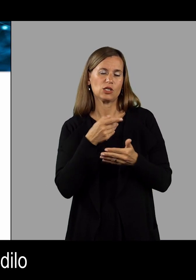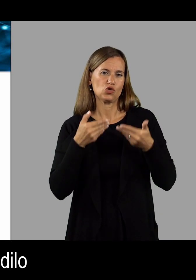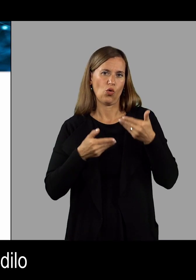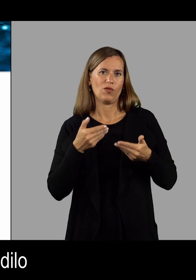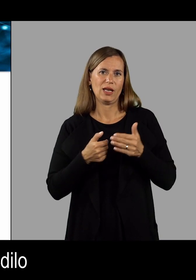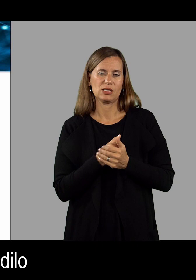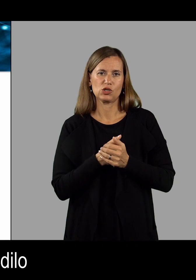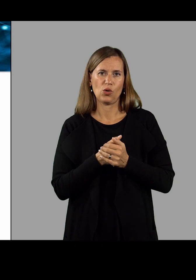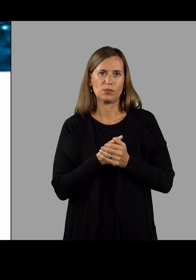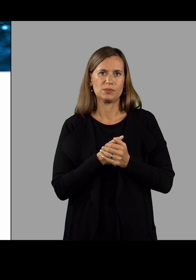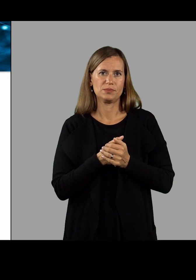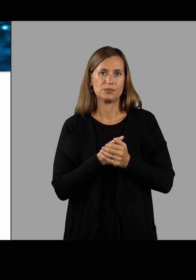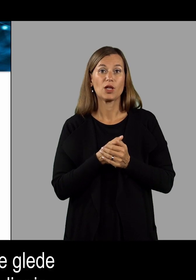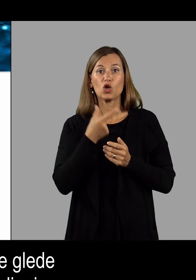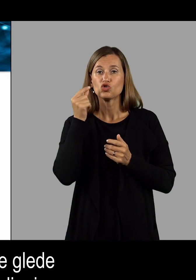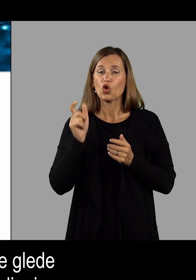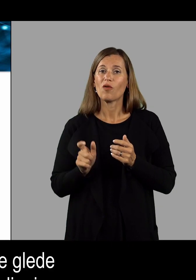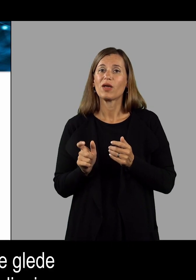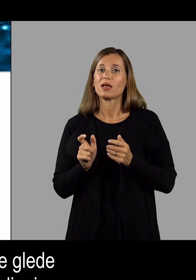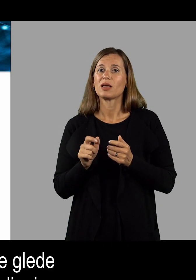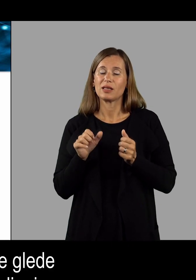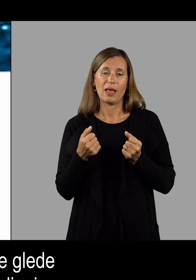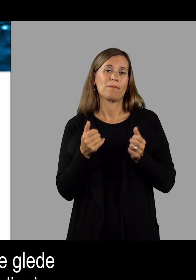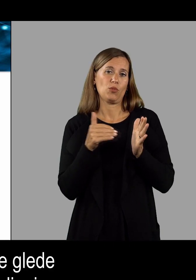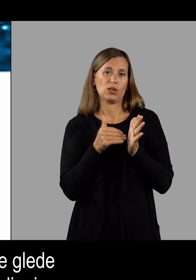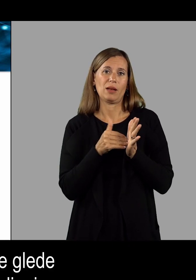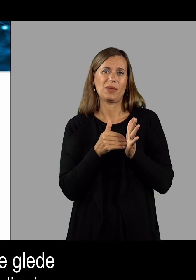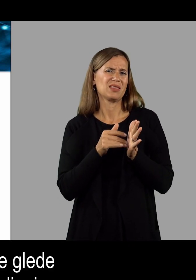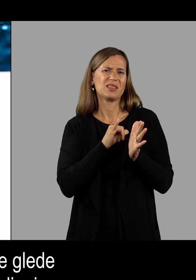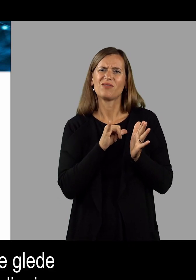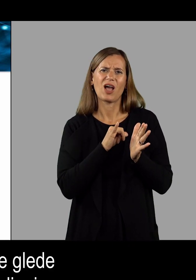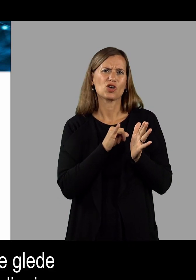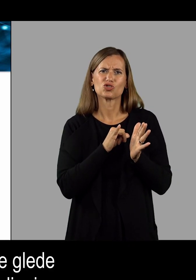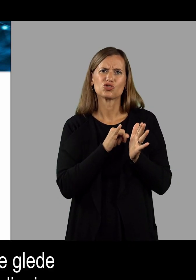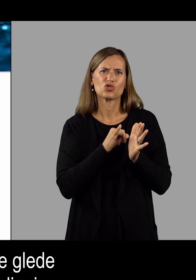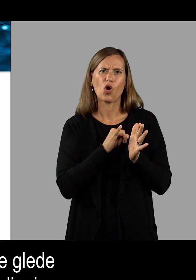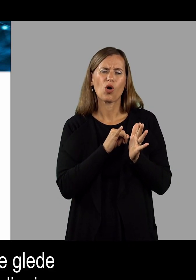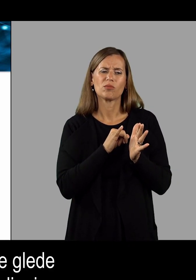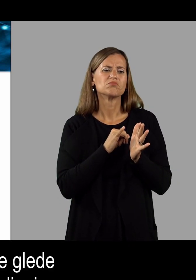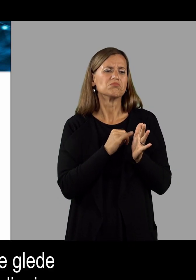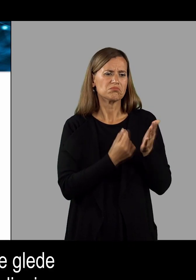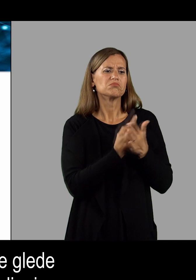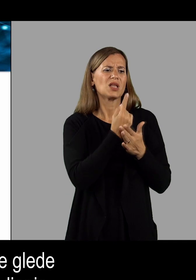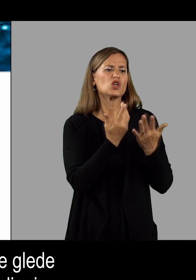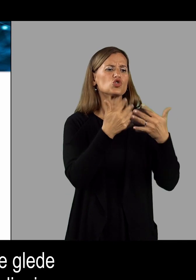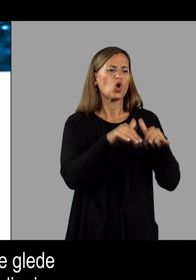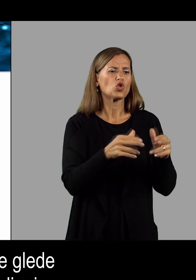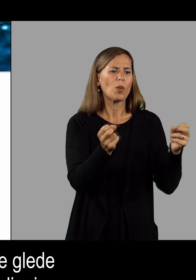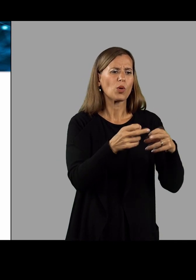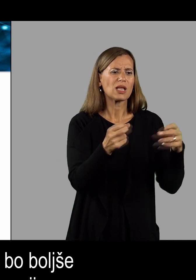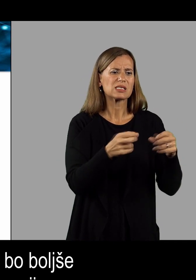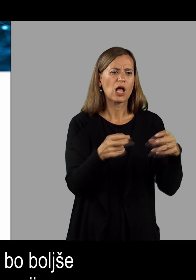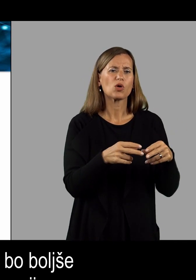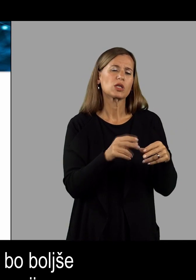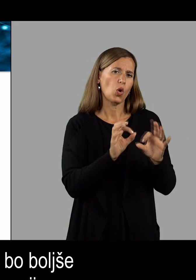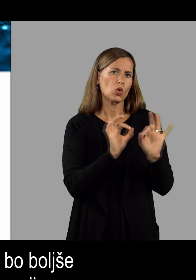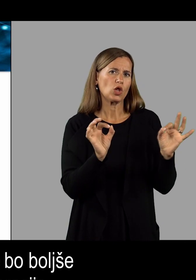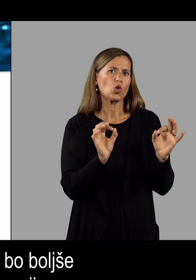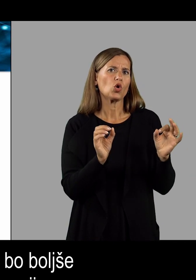da govorijo samo en pa po en naenkrat in tako omogoči ljudem prijazen zapis, se pravi nek koherentno